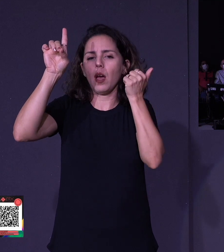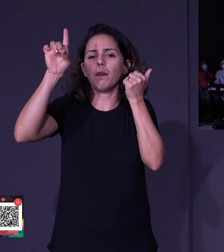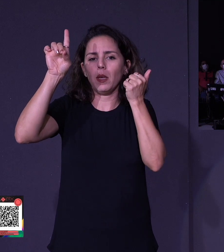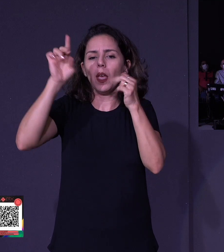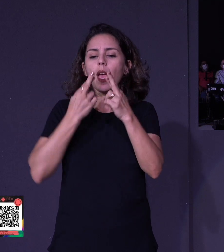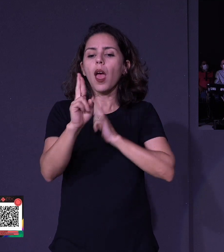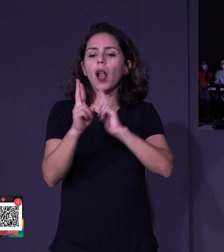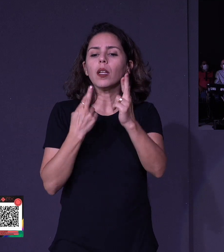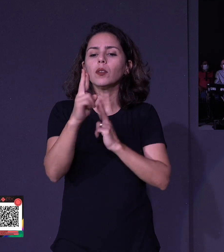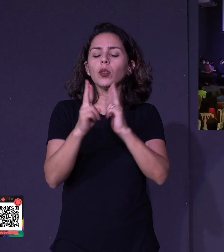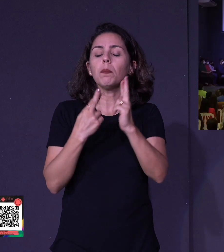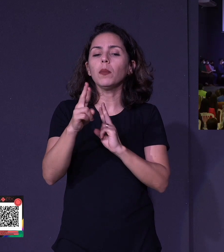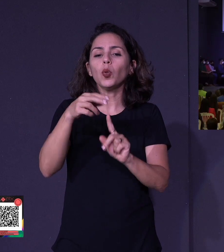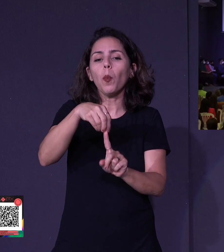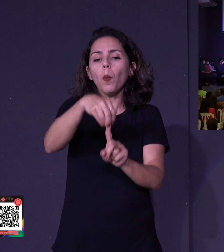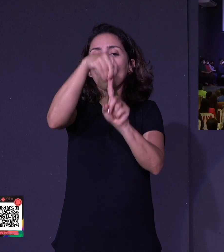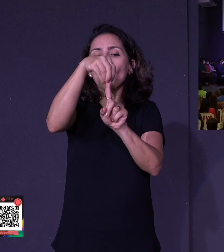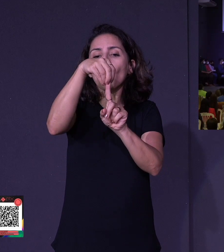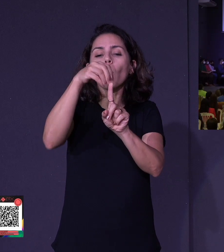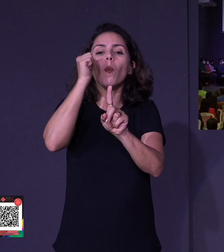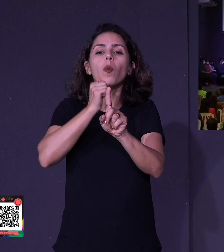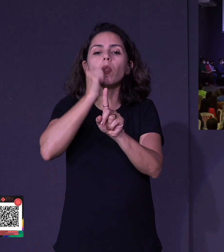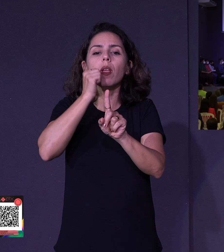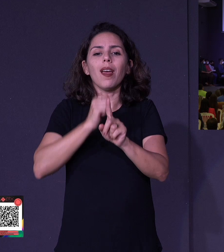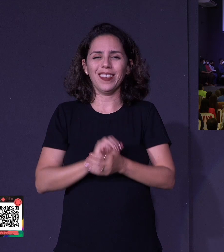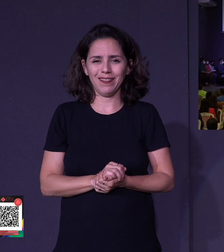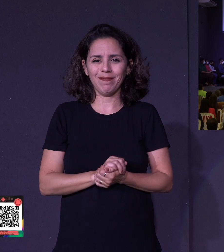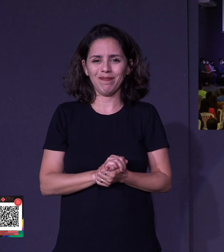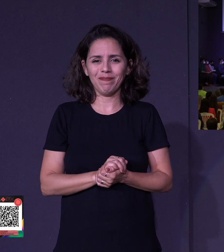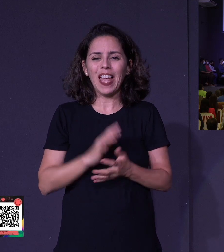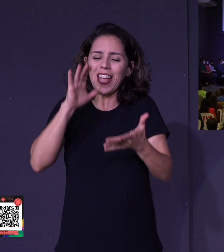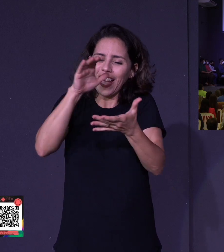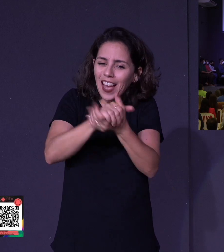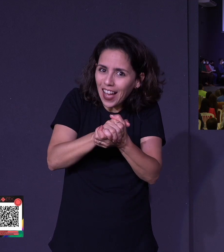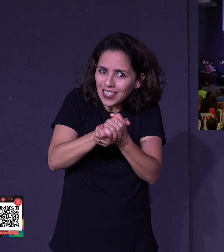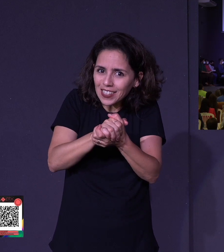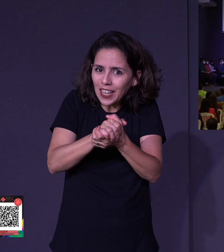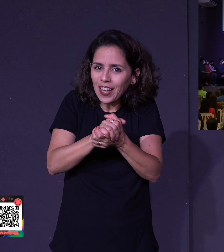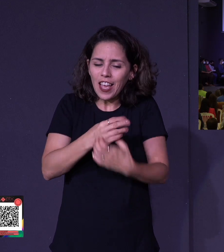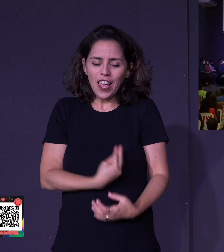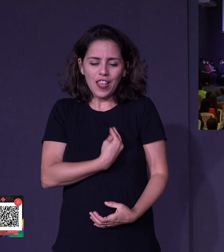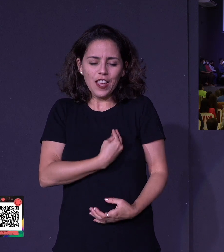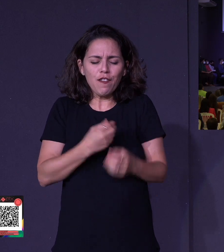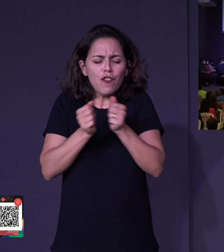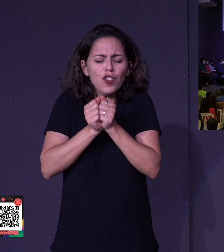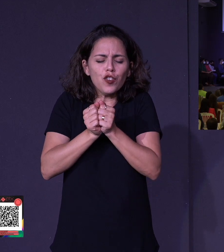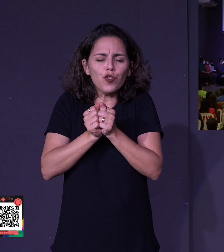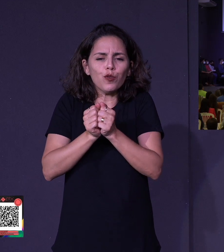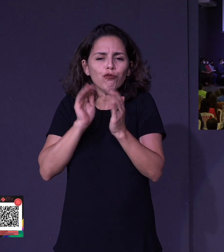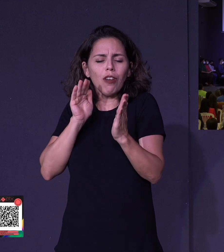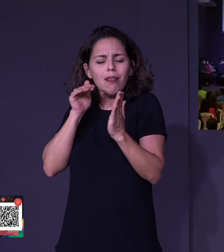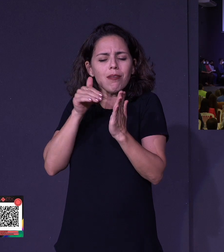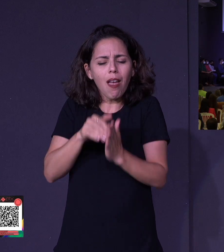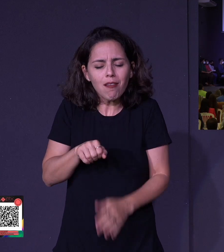separar. Vai andar os dois encovardinho, velhinho, na bênção, até a morte separar, ou Jesus voltar e levar